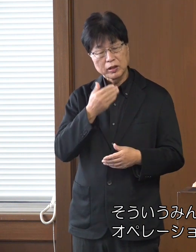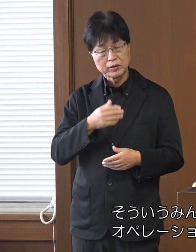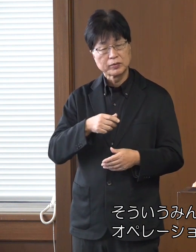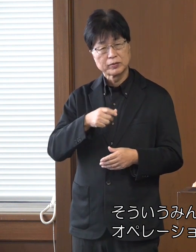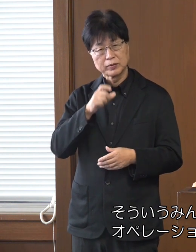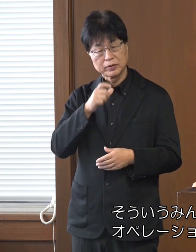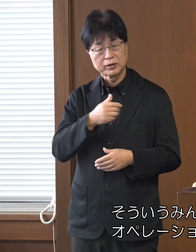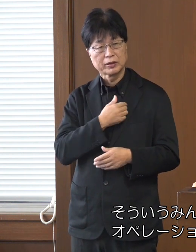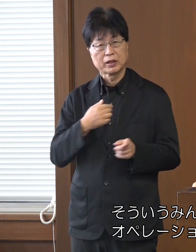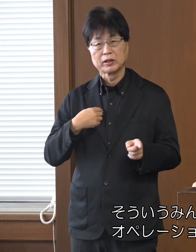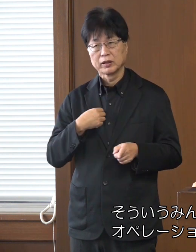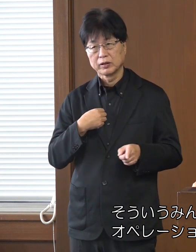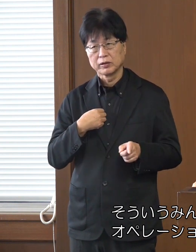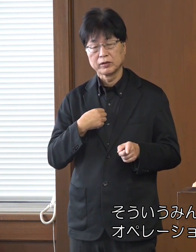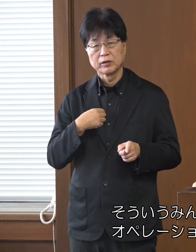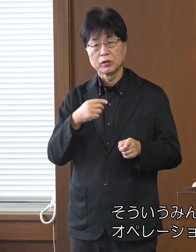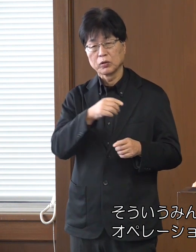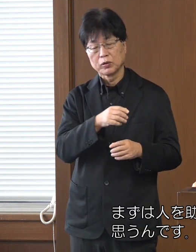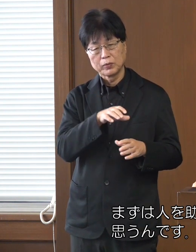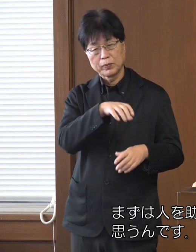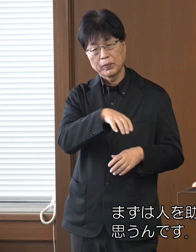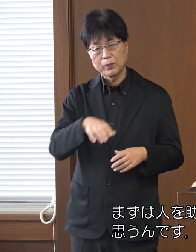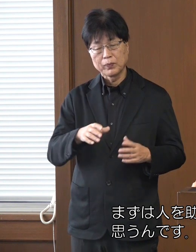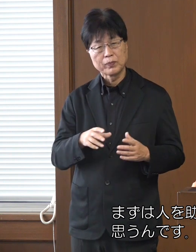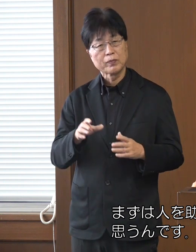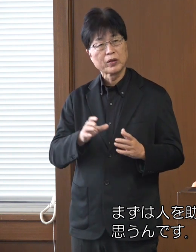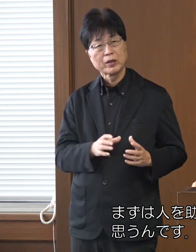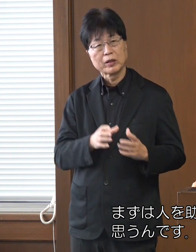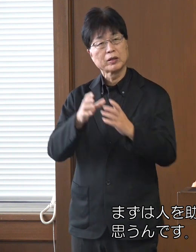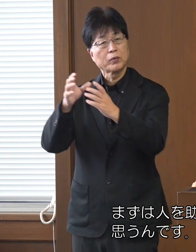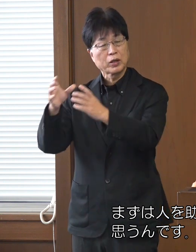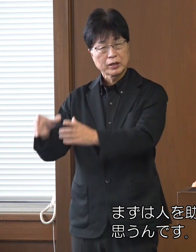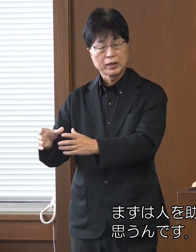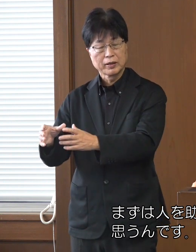できる限りオペレーションで現地に入ってもらって、まずはこう人を